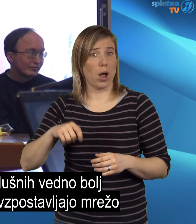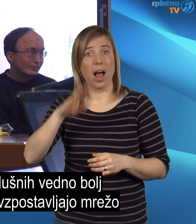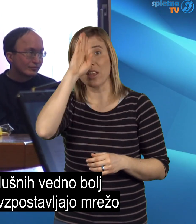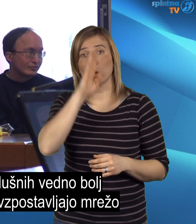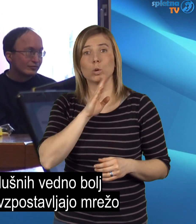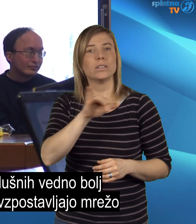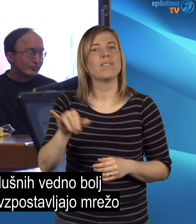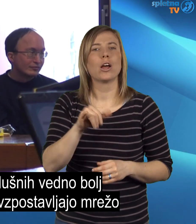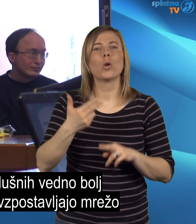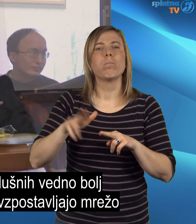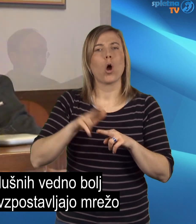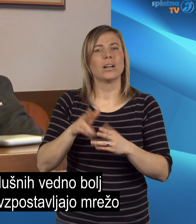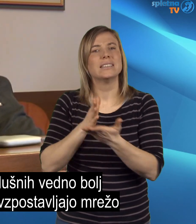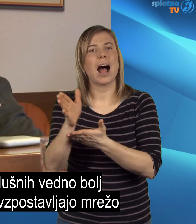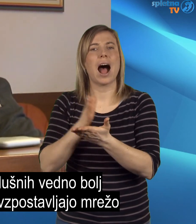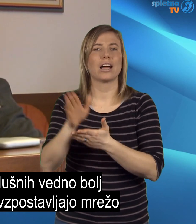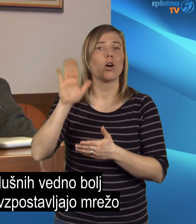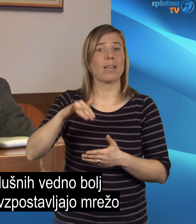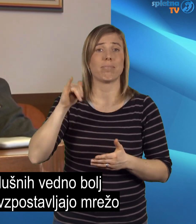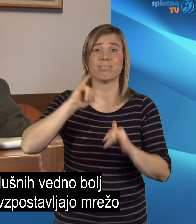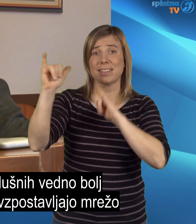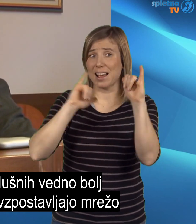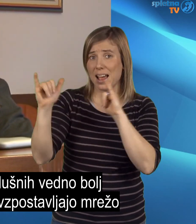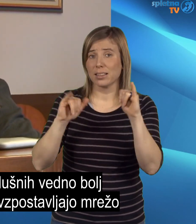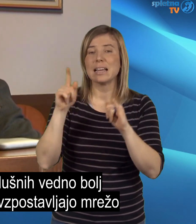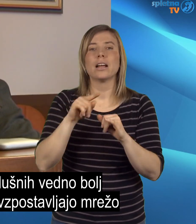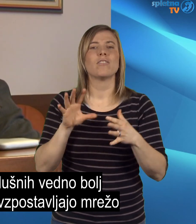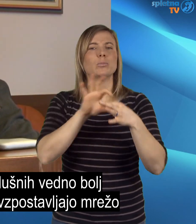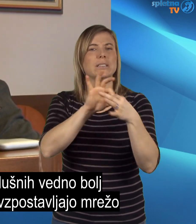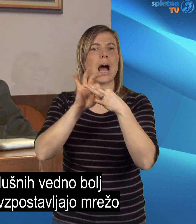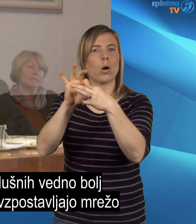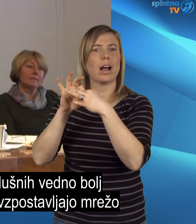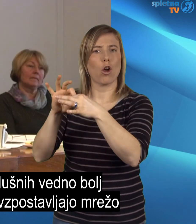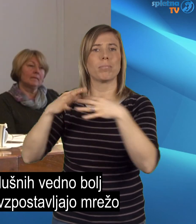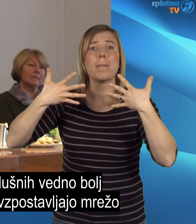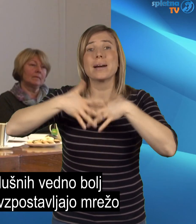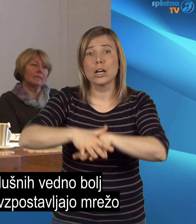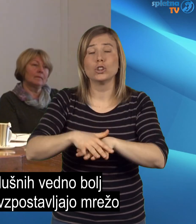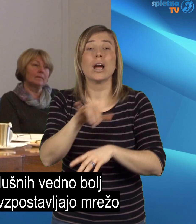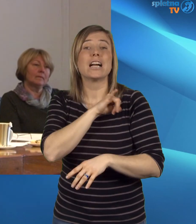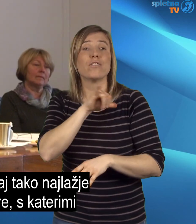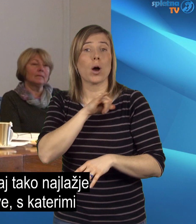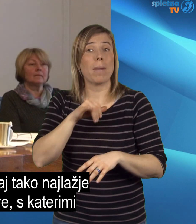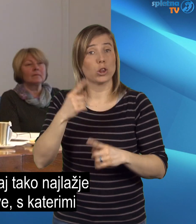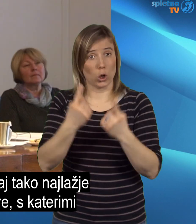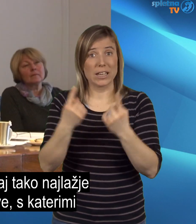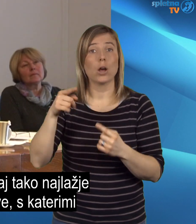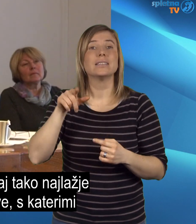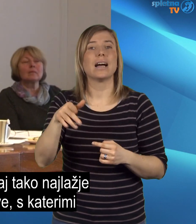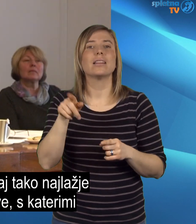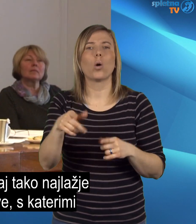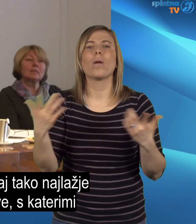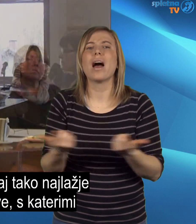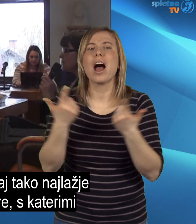Člani odbora naglušnih vedno bolj zahajajo na teren in vzpostavljajo mrežo informatorjev, saj tako najlažje rešujejo